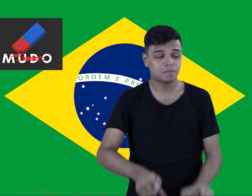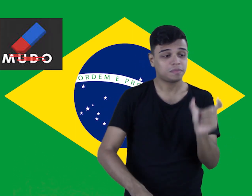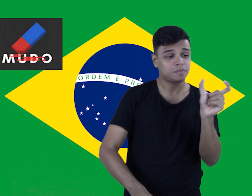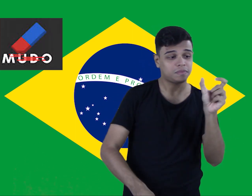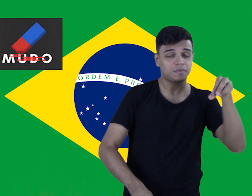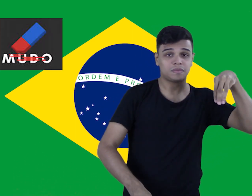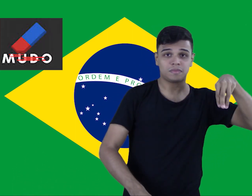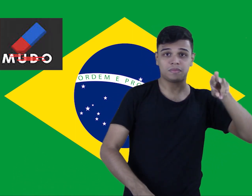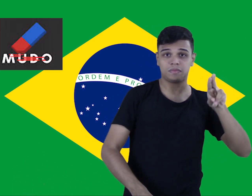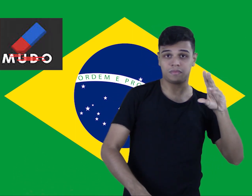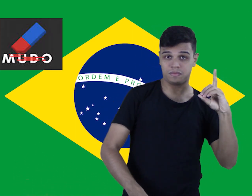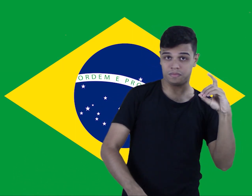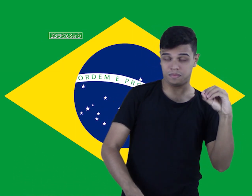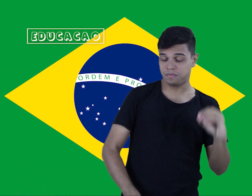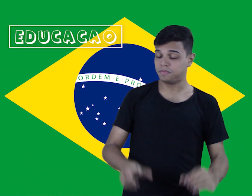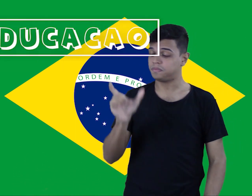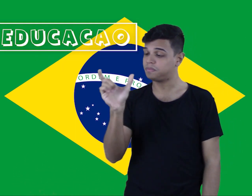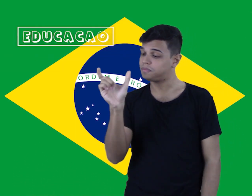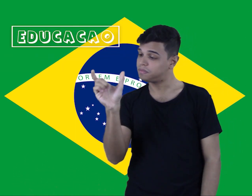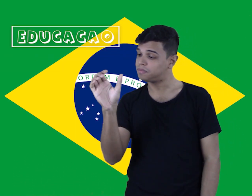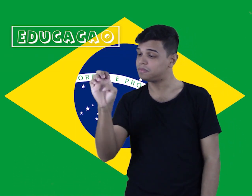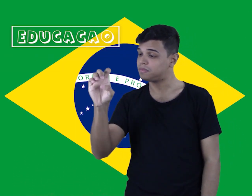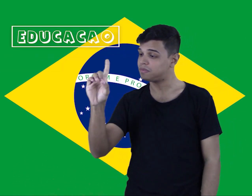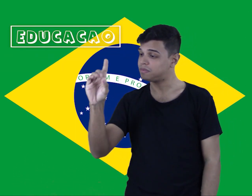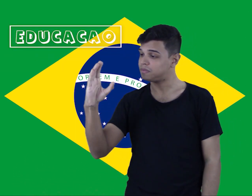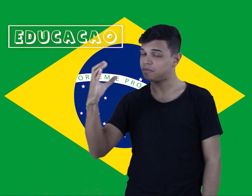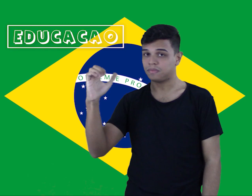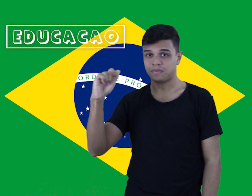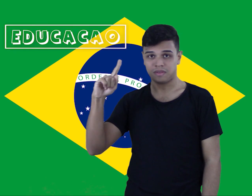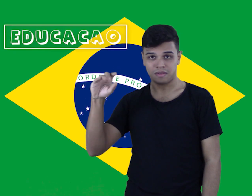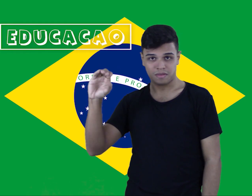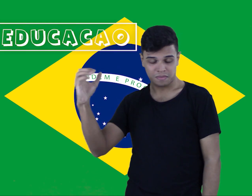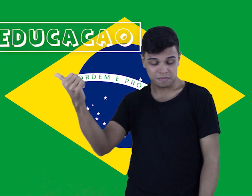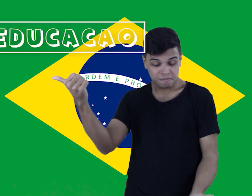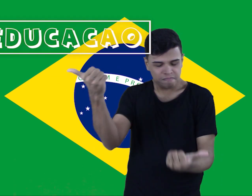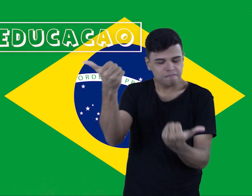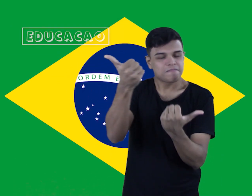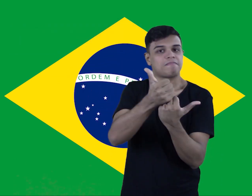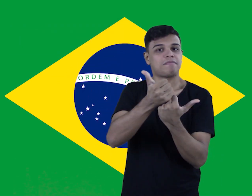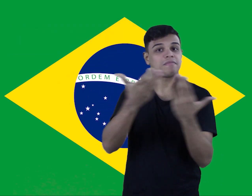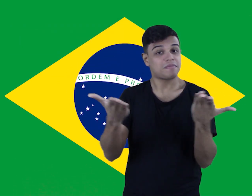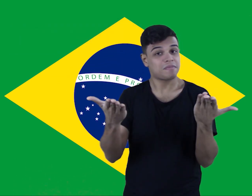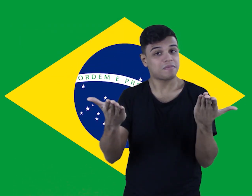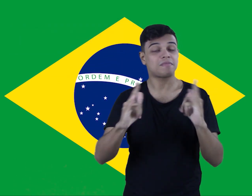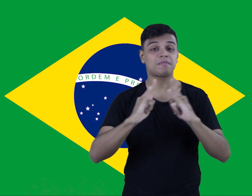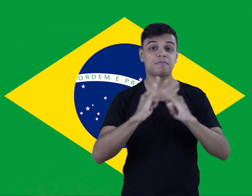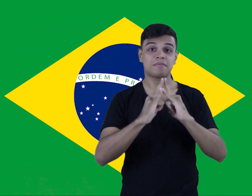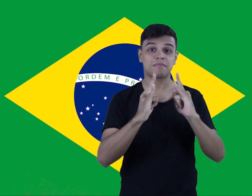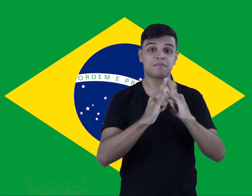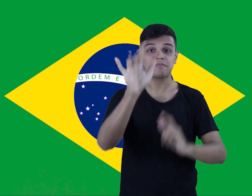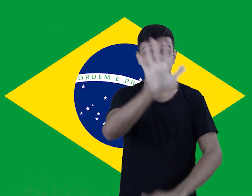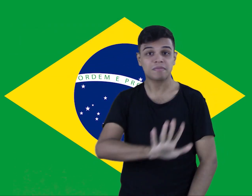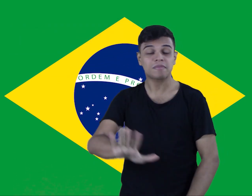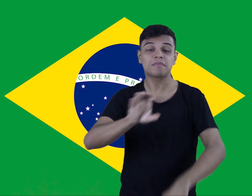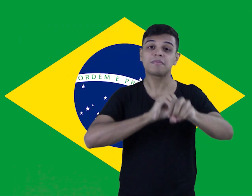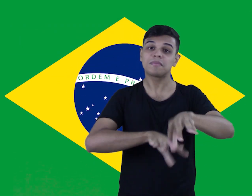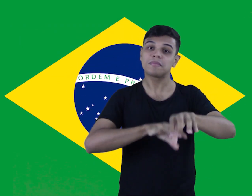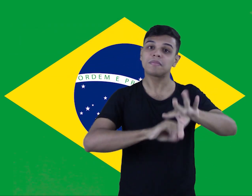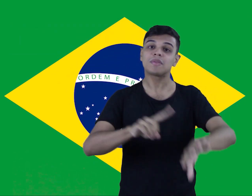foi a substituição da palavra mudo pela palavra educação, ficando Instituto Nacional de Educação